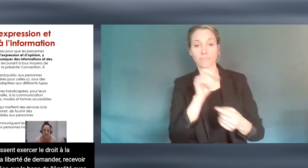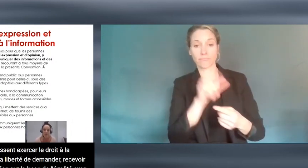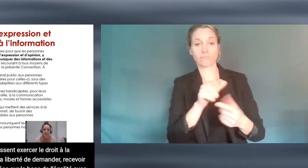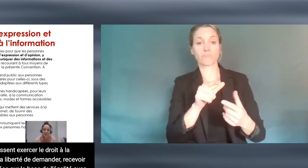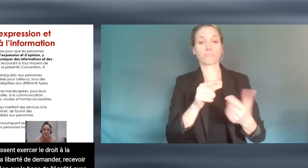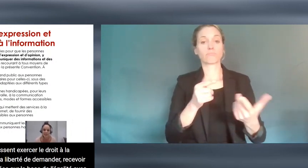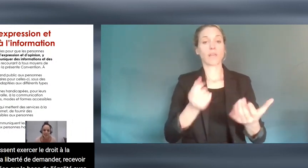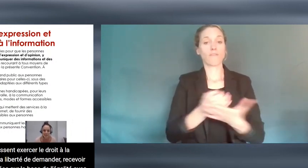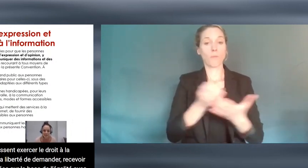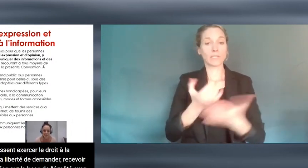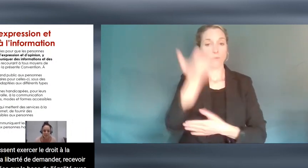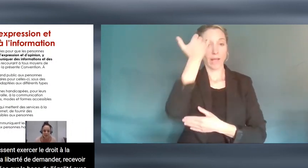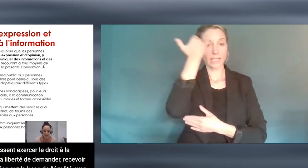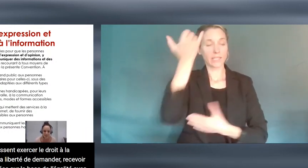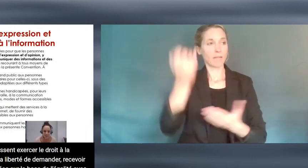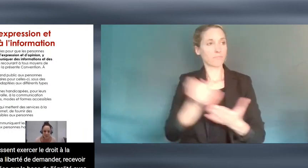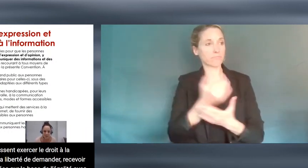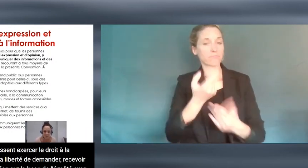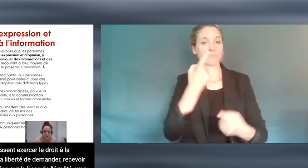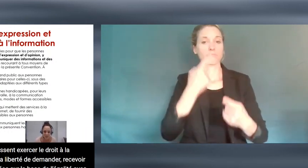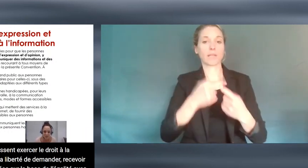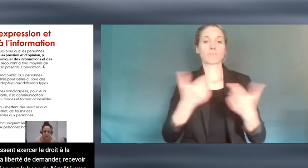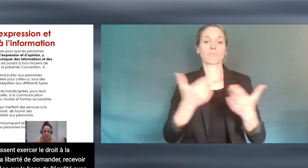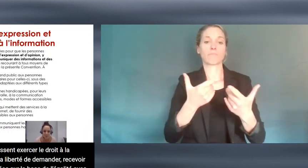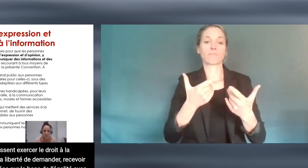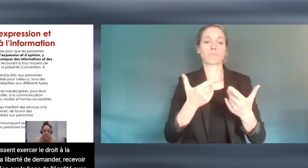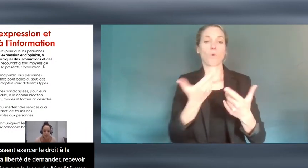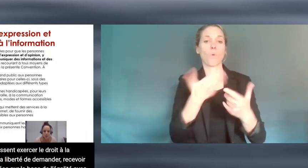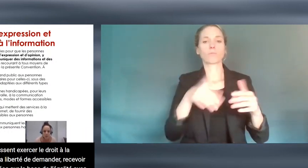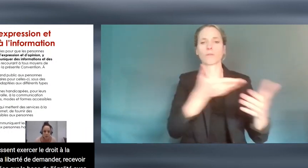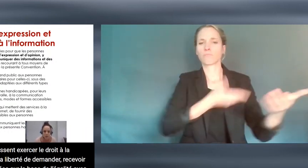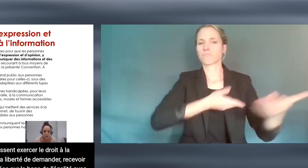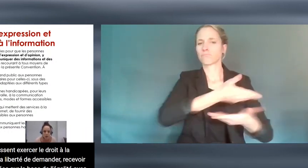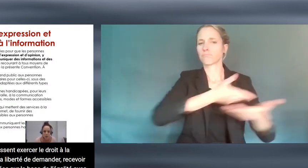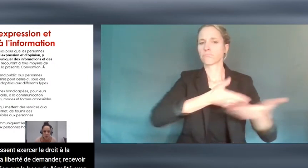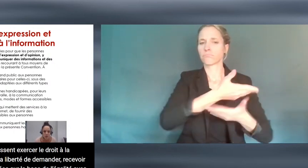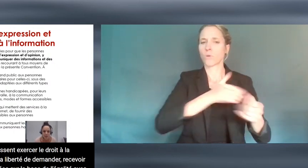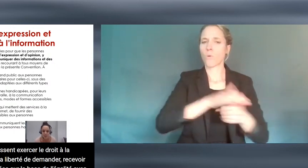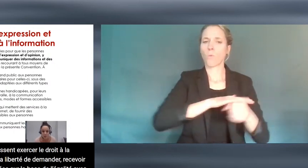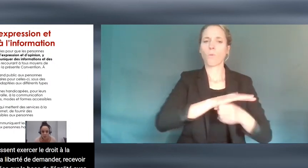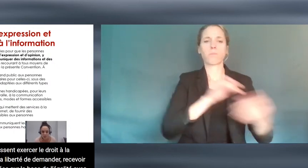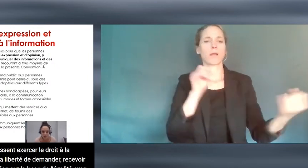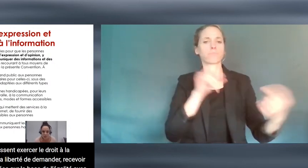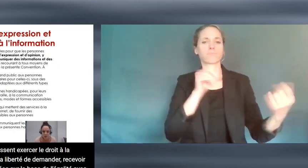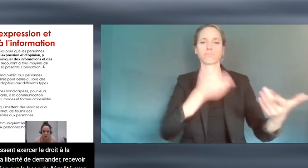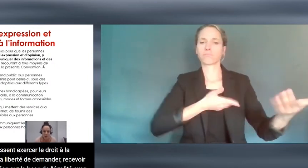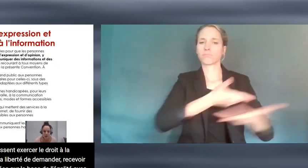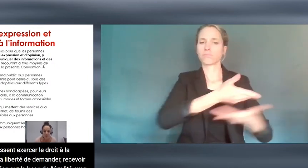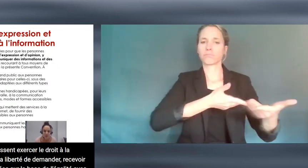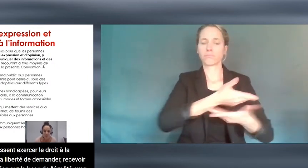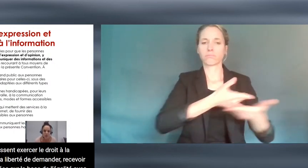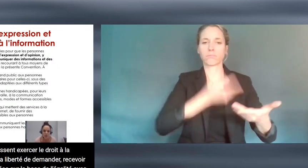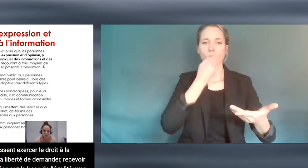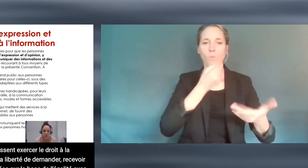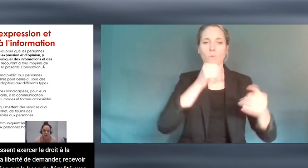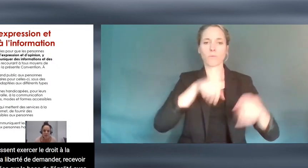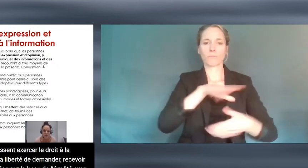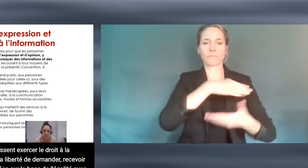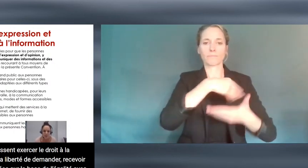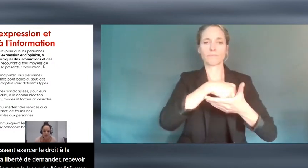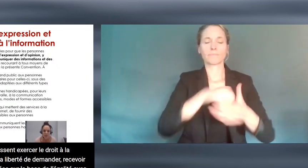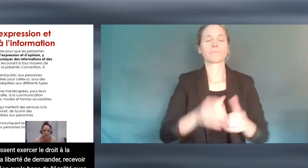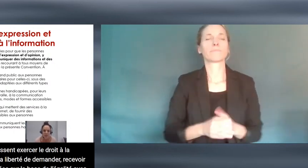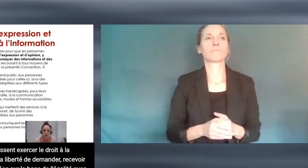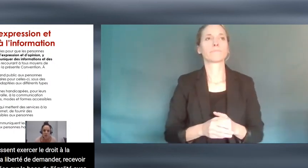sur la base de l'égalité avec les autres. Et puis ensuite, vous voyez notamment que les